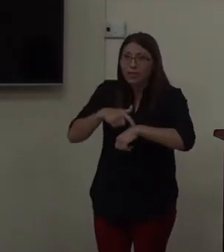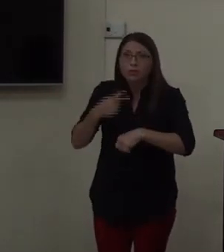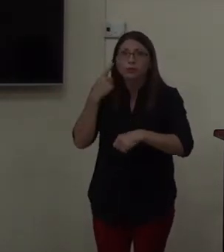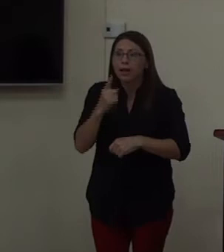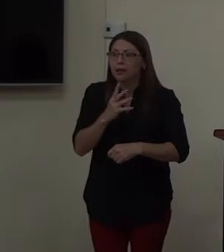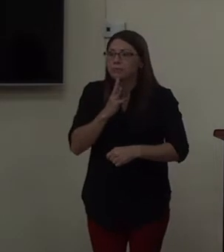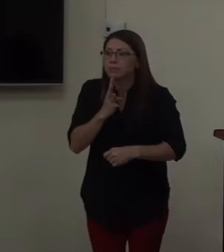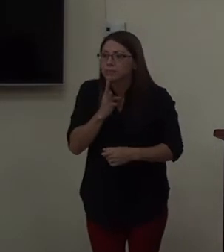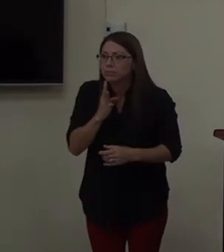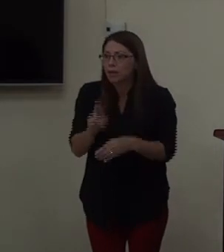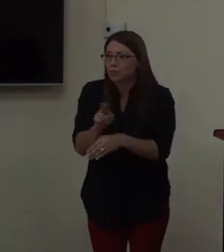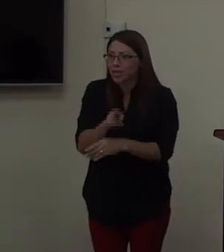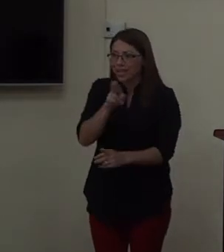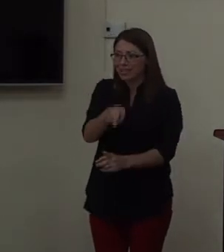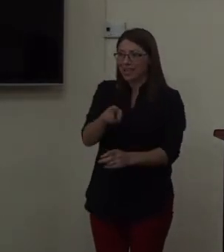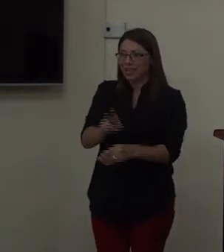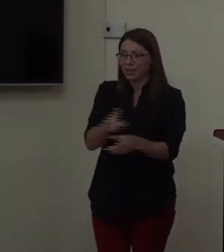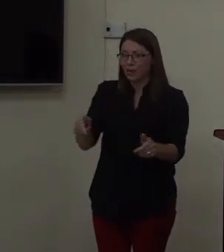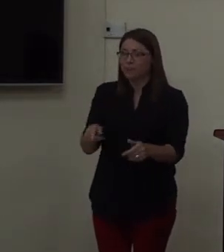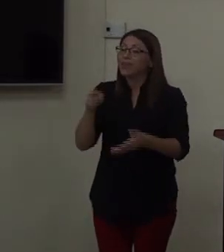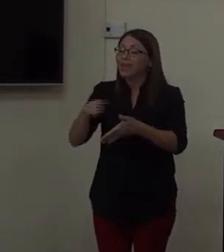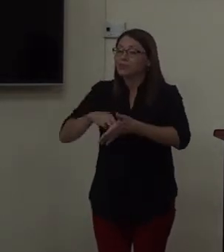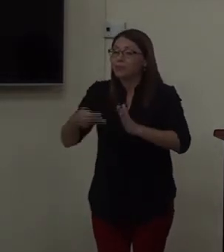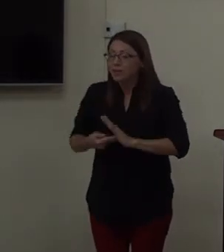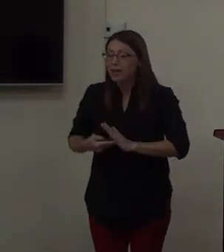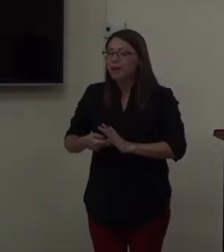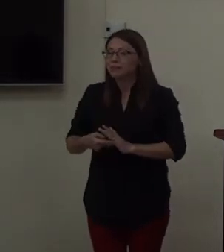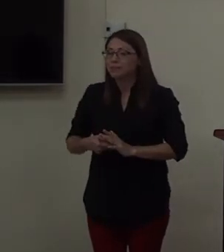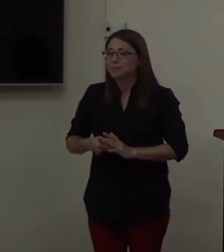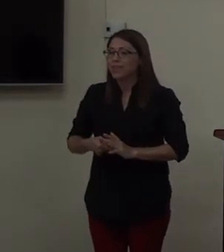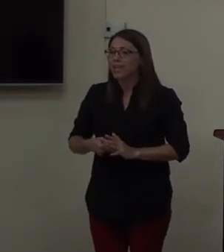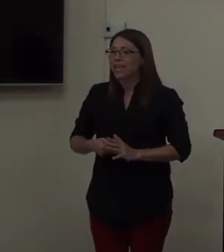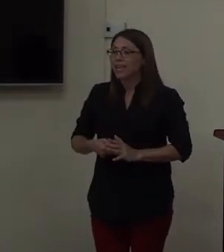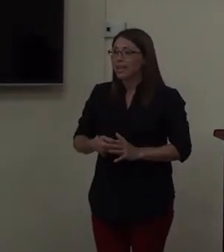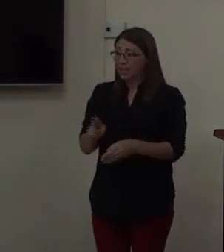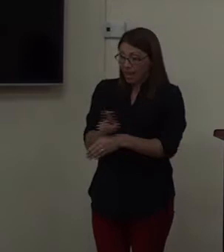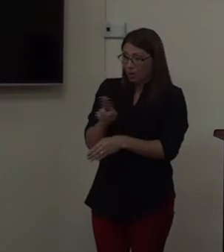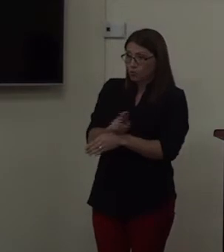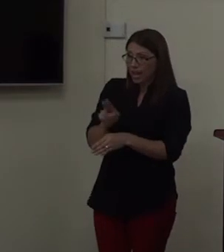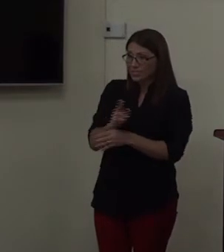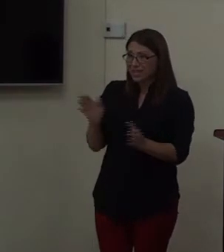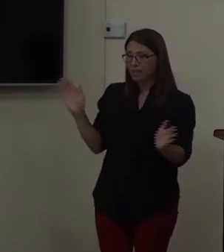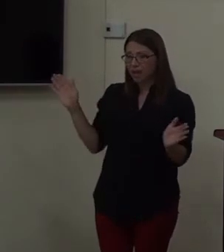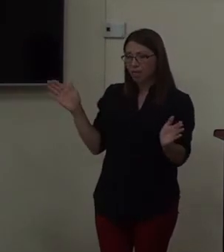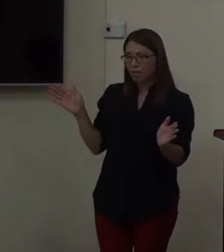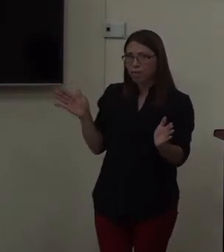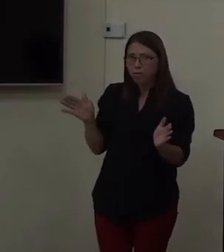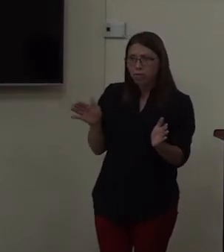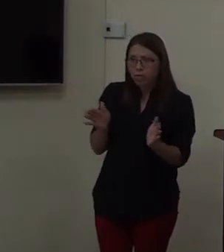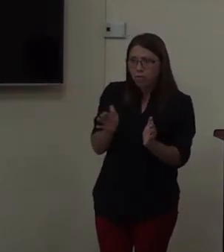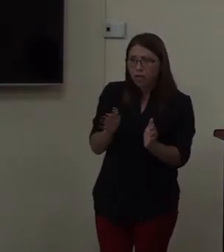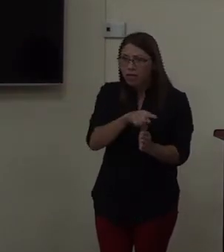algo, ¿verdad? Y eso implica, ¿verdad?, que al usarse menos, los hablantes cada